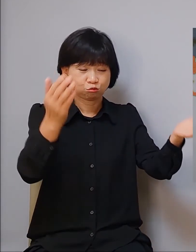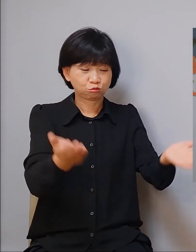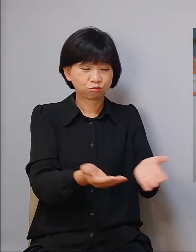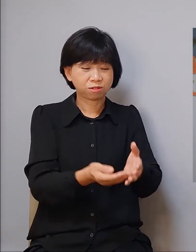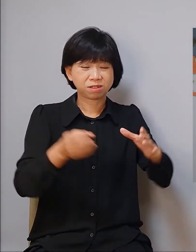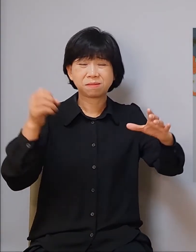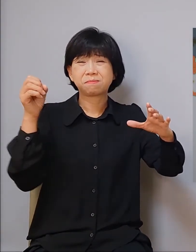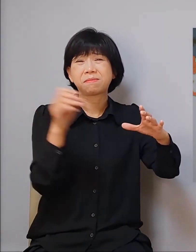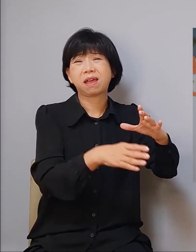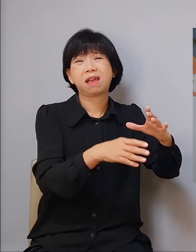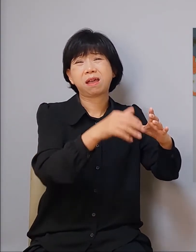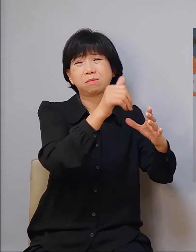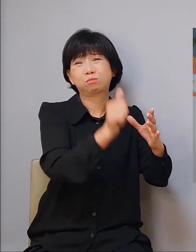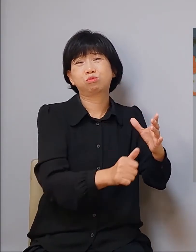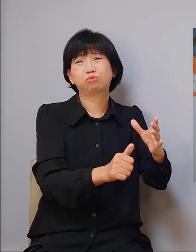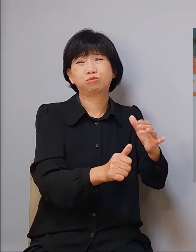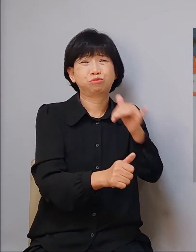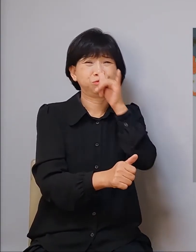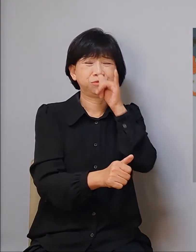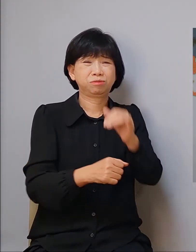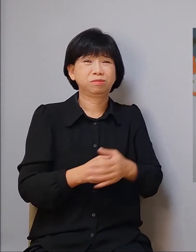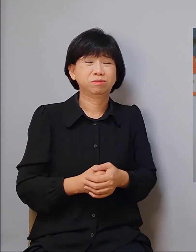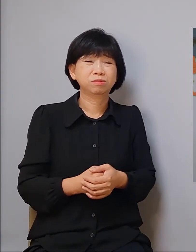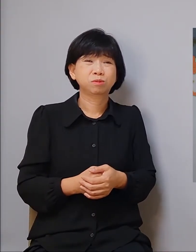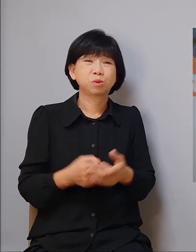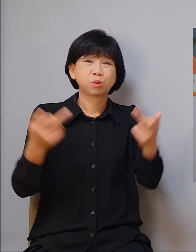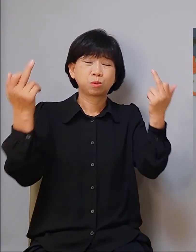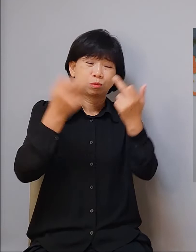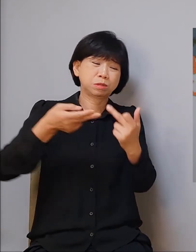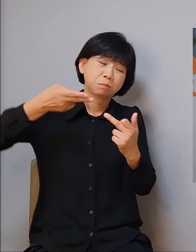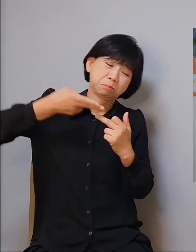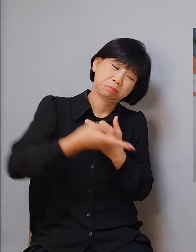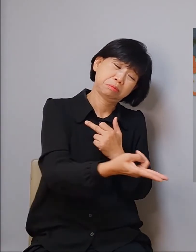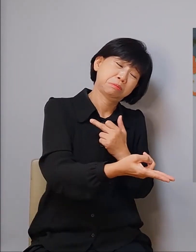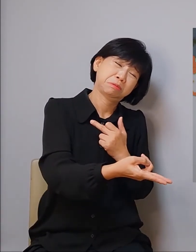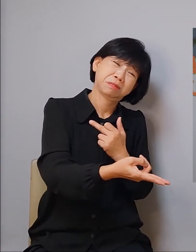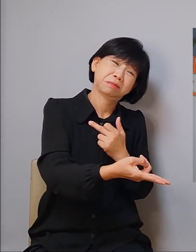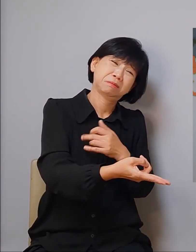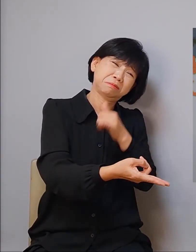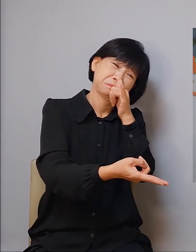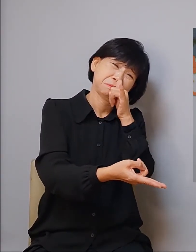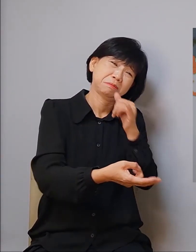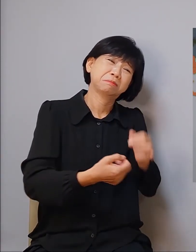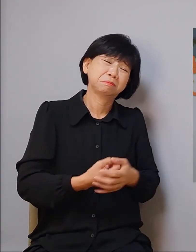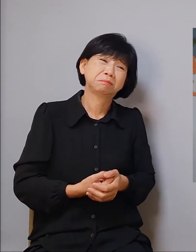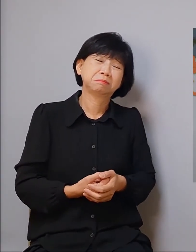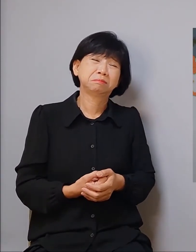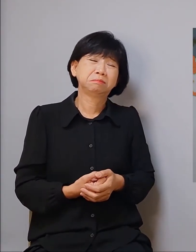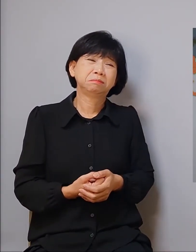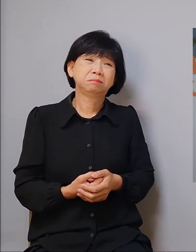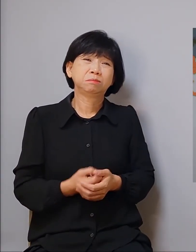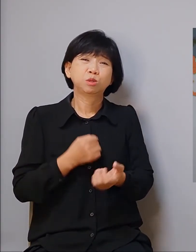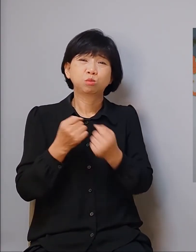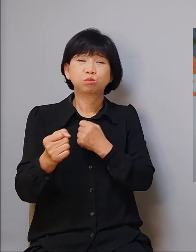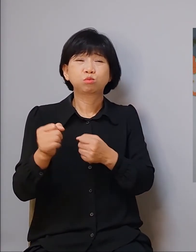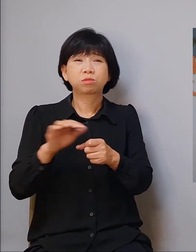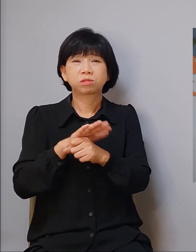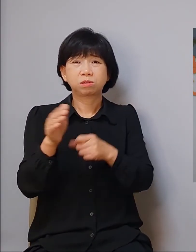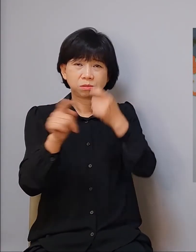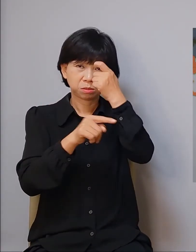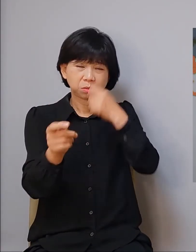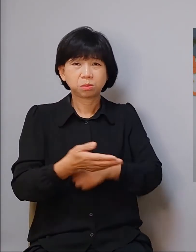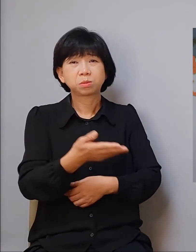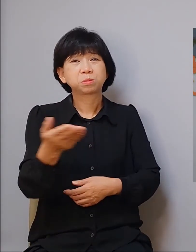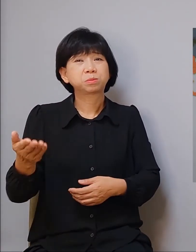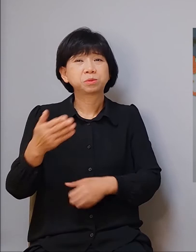있습니다. 골짜기에서 미끄러져 어딘가에 여전히 지금도 처박혀 있을 수 있습니다. 그럼에도 불구하고 사랑하는 성도